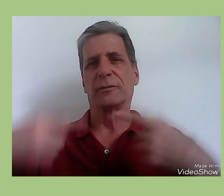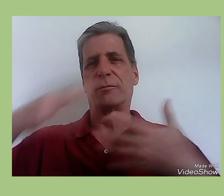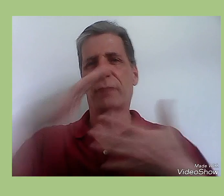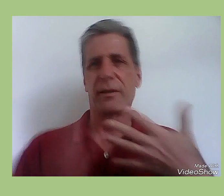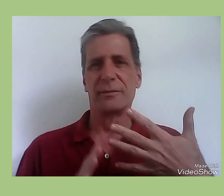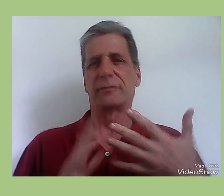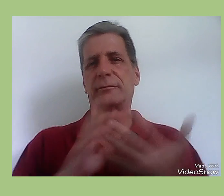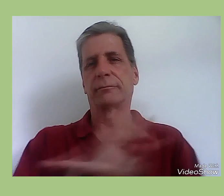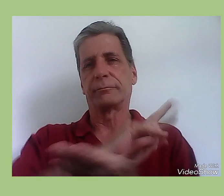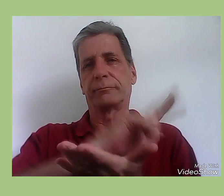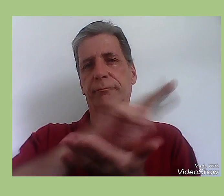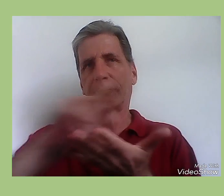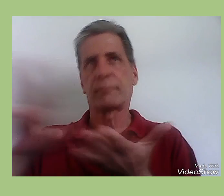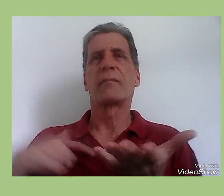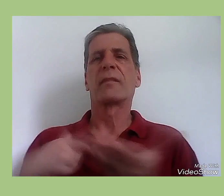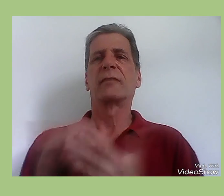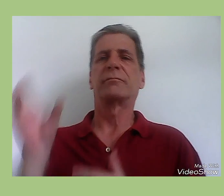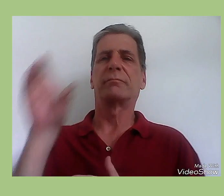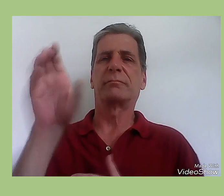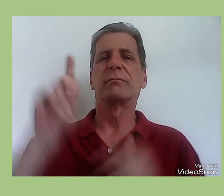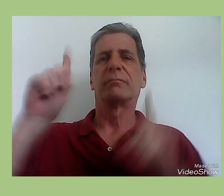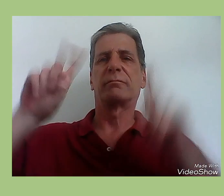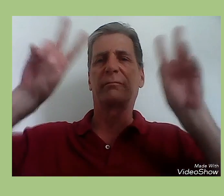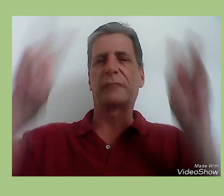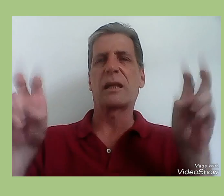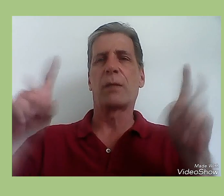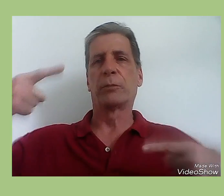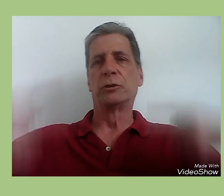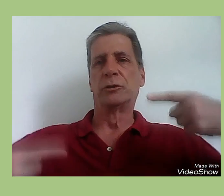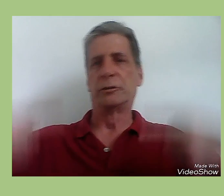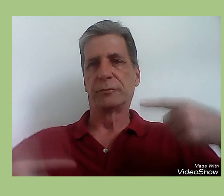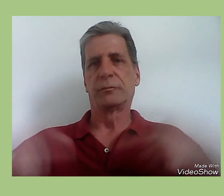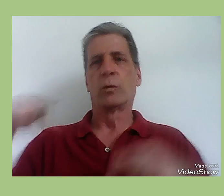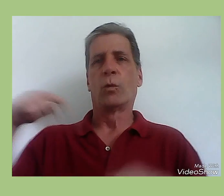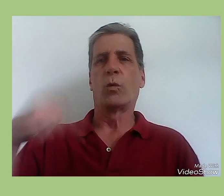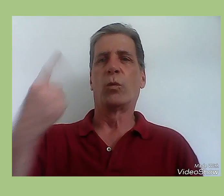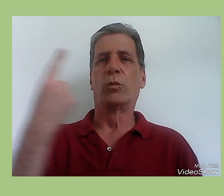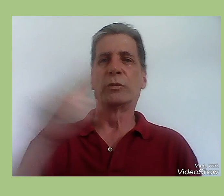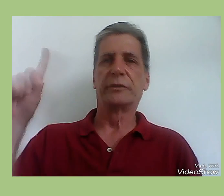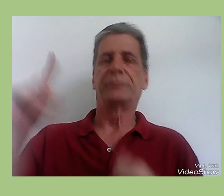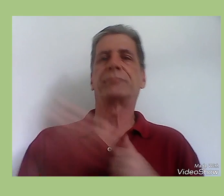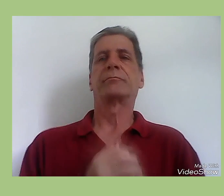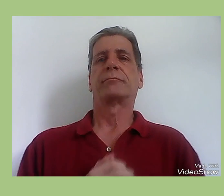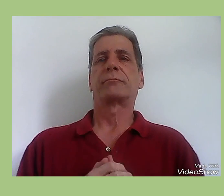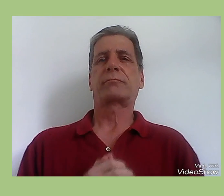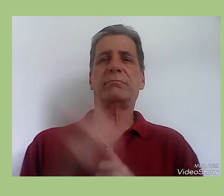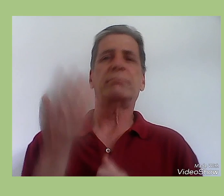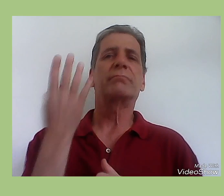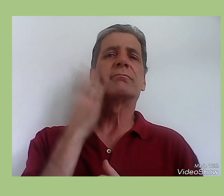Se o artigo 52 pode ou não ser dividido em termos da sanção aplicada à senhora presidente. Agora, eu acredito que o